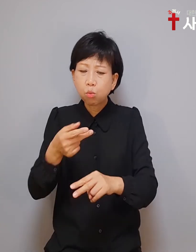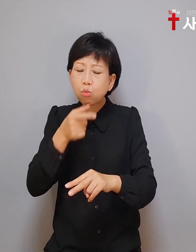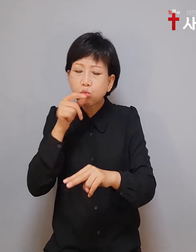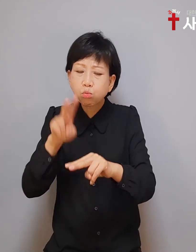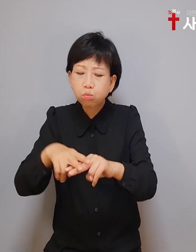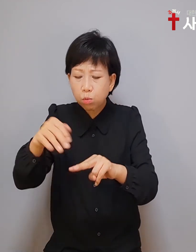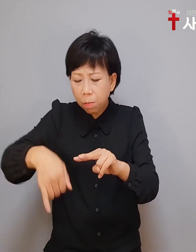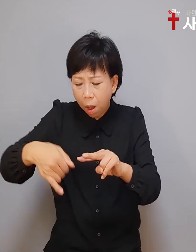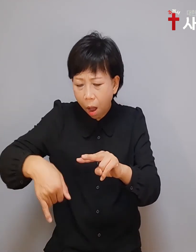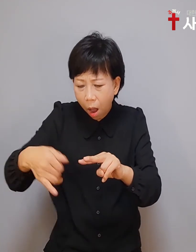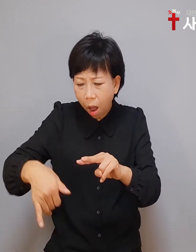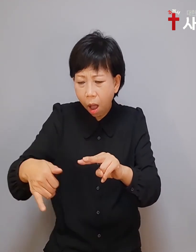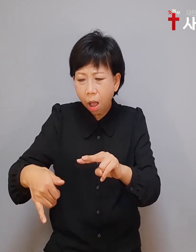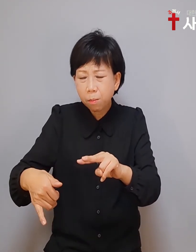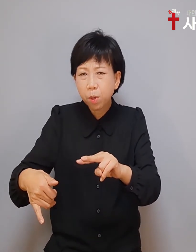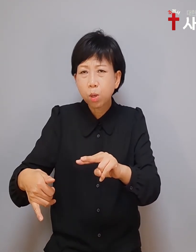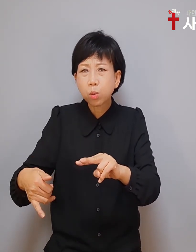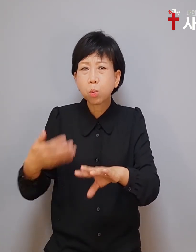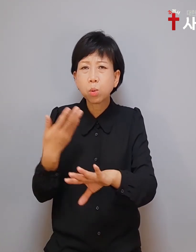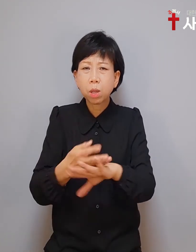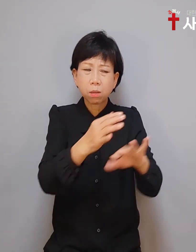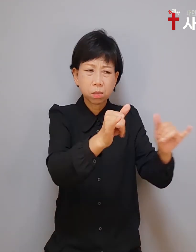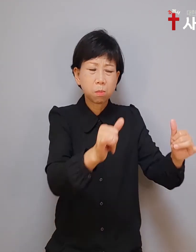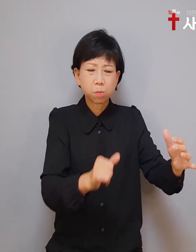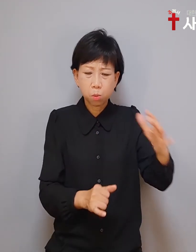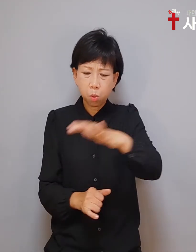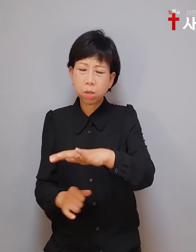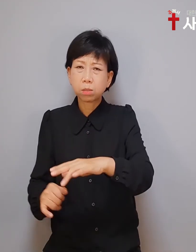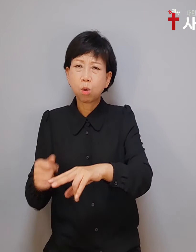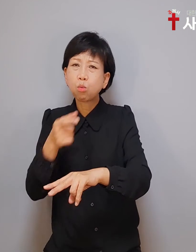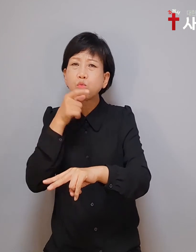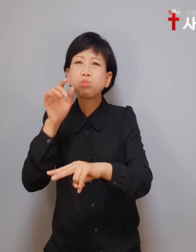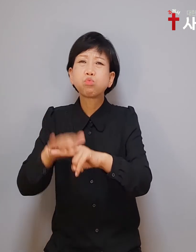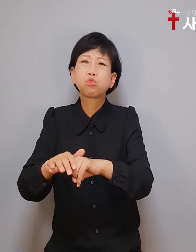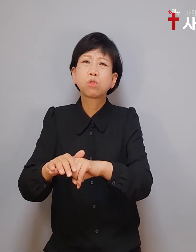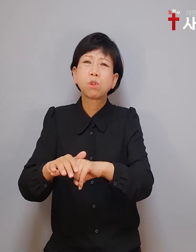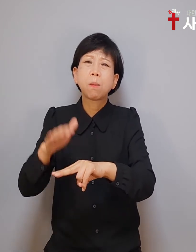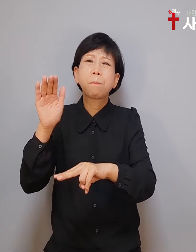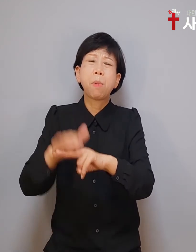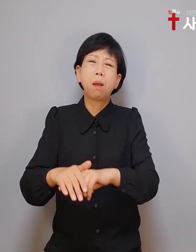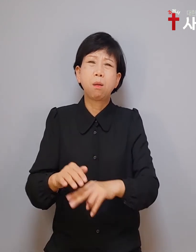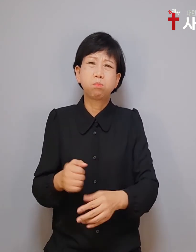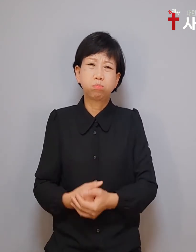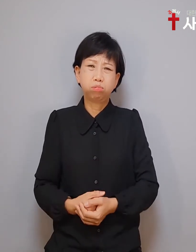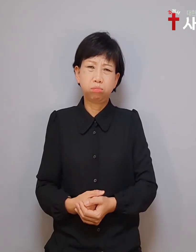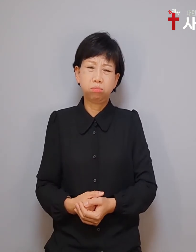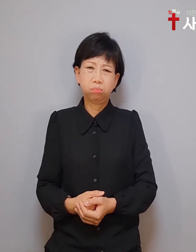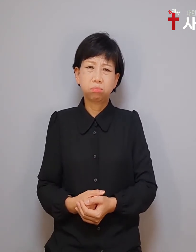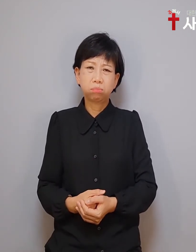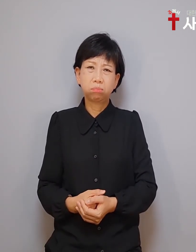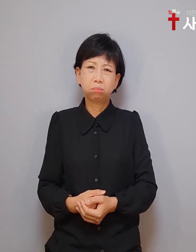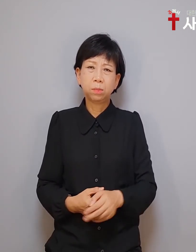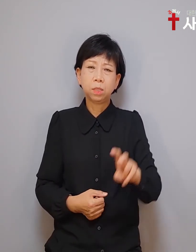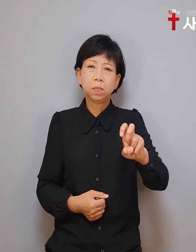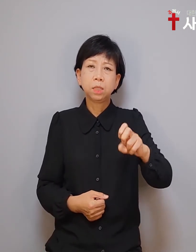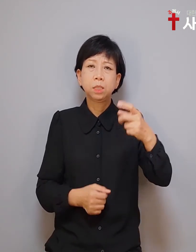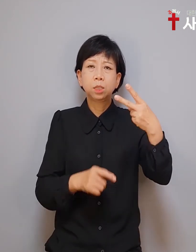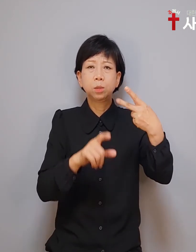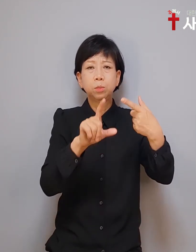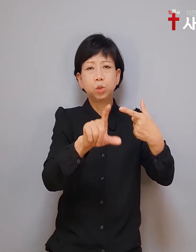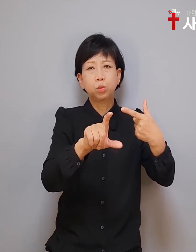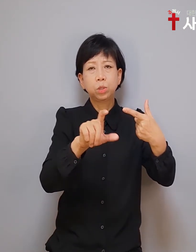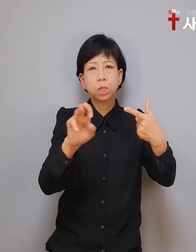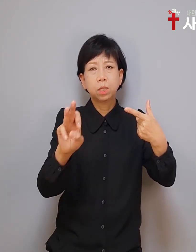어떤 사람일까요? 창세기 26장 13절, 오늘 18절 말씀을 조금 전에 읽었는데 몇 절 앞에